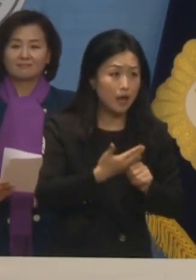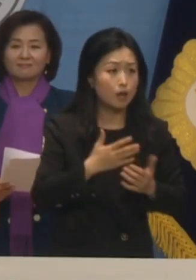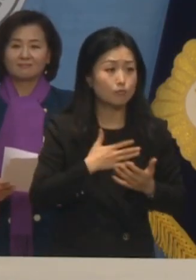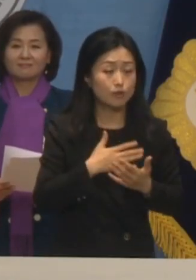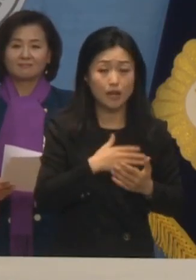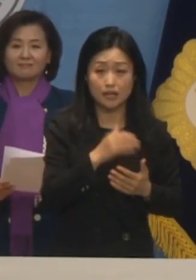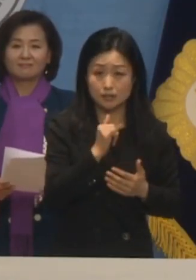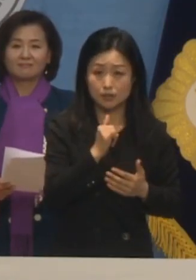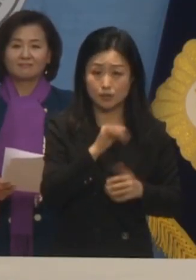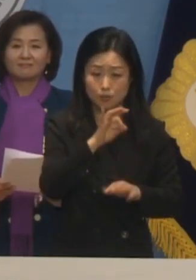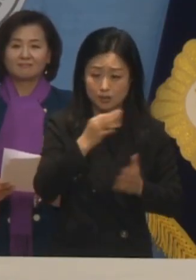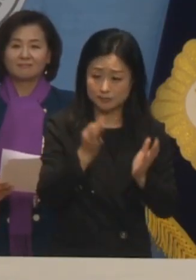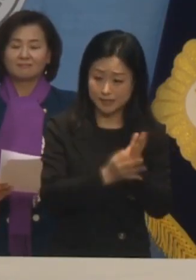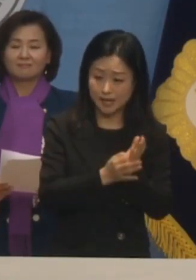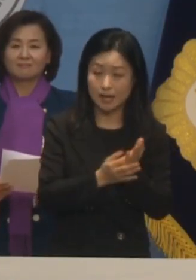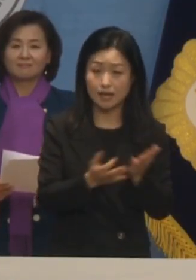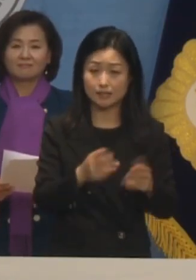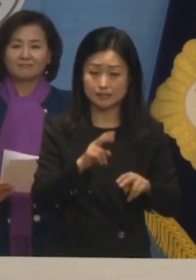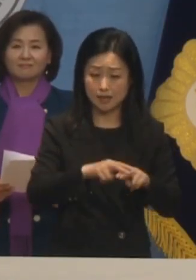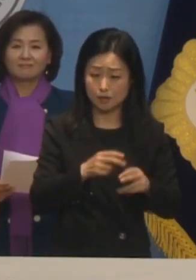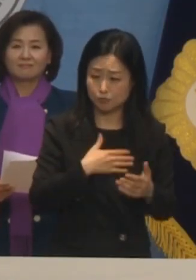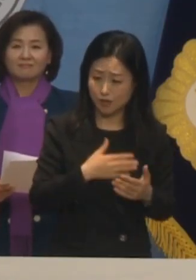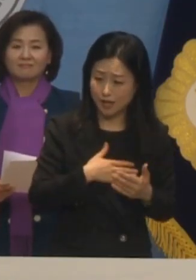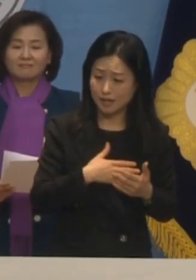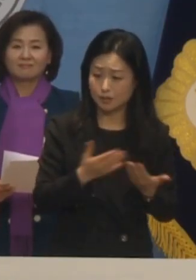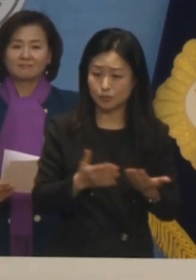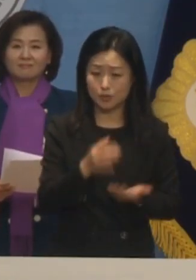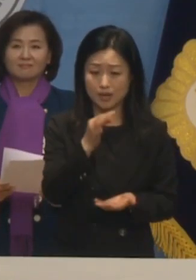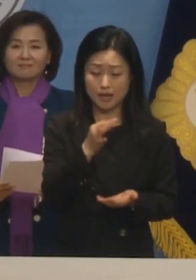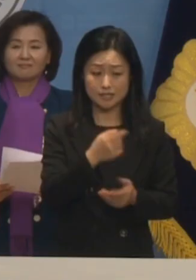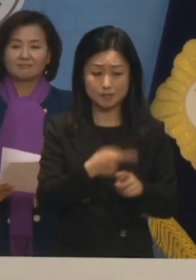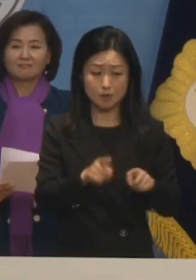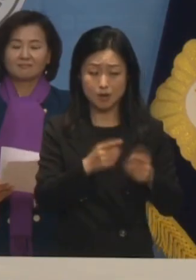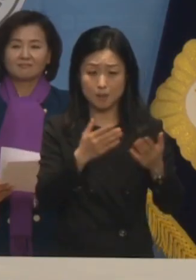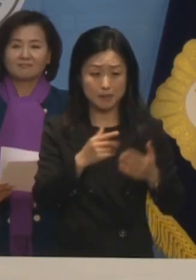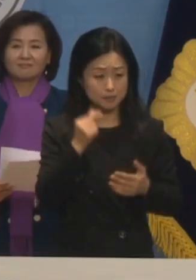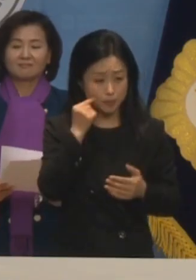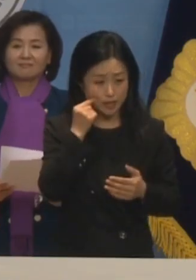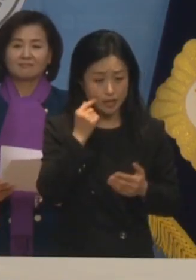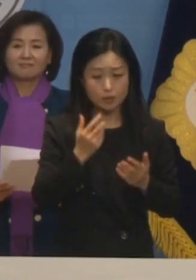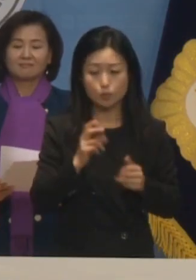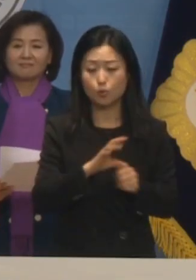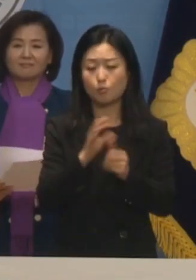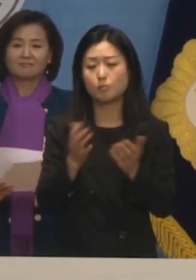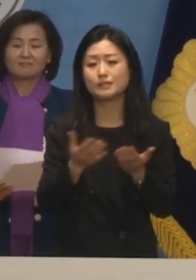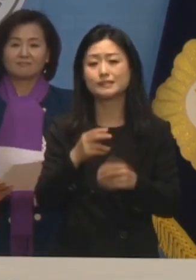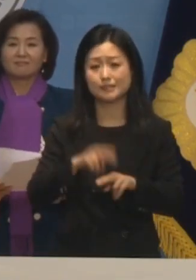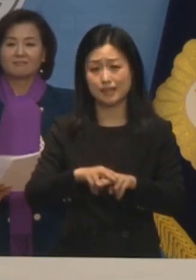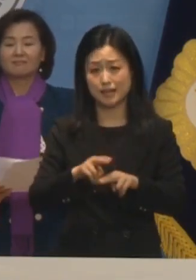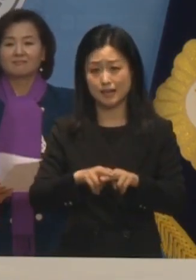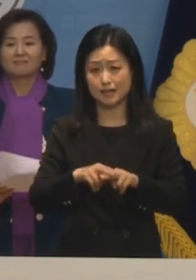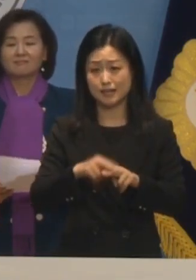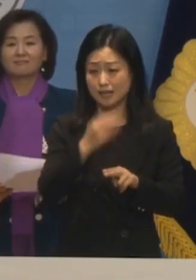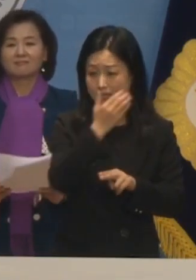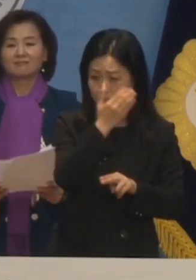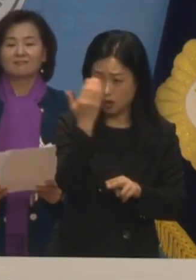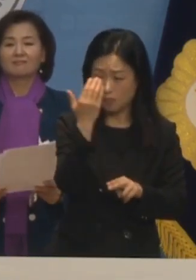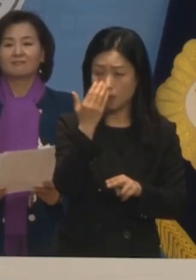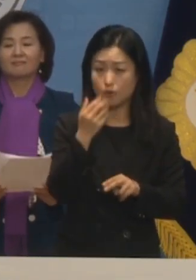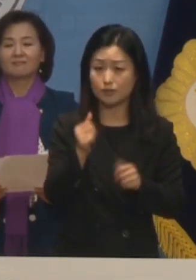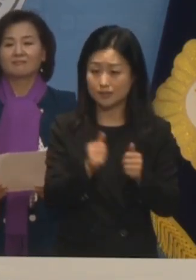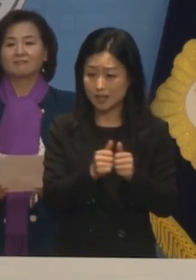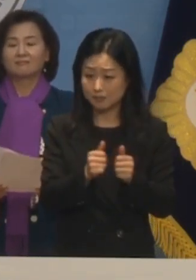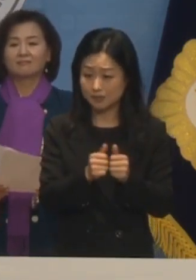낮은 임금의 불안정한 일자리, 노동의 가치를 온전히 평가받지 못하는 돌봄 일자리는 젊은 층,